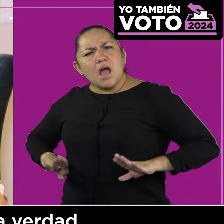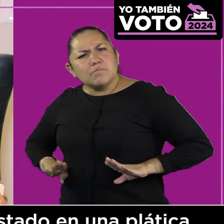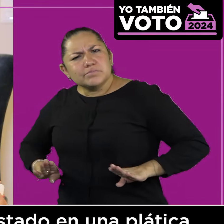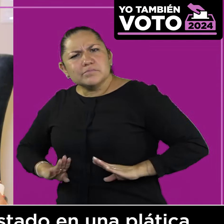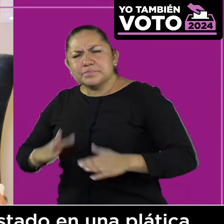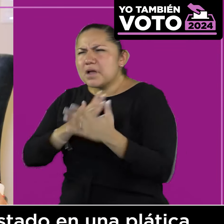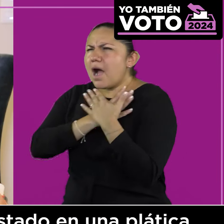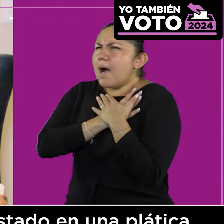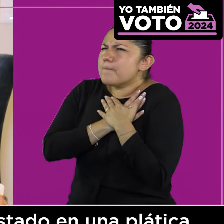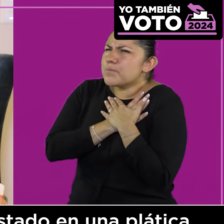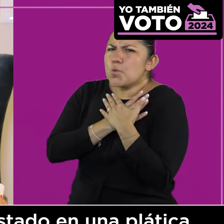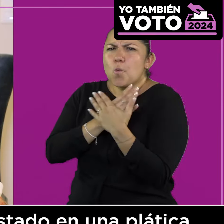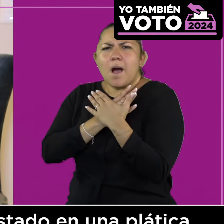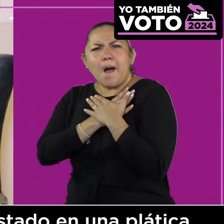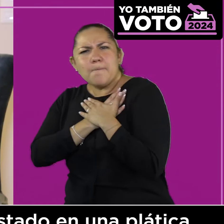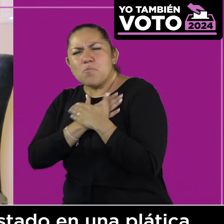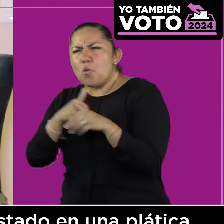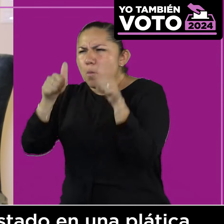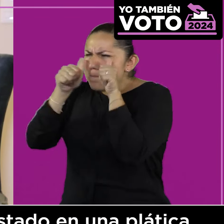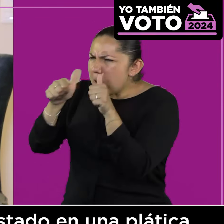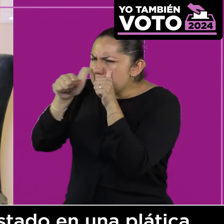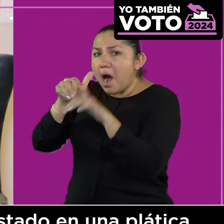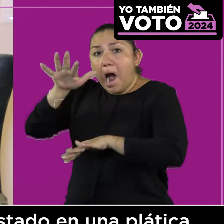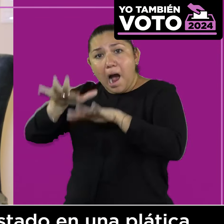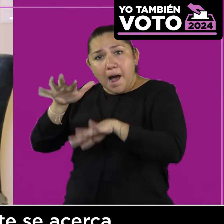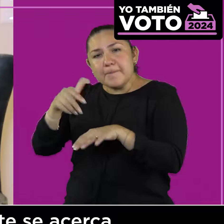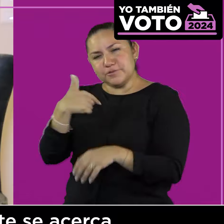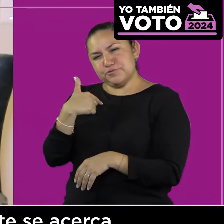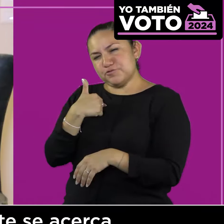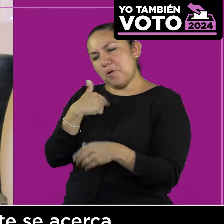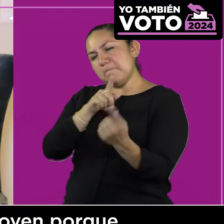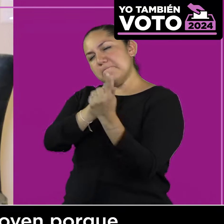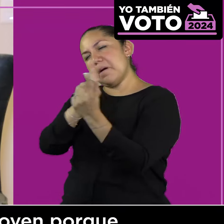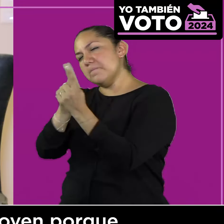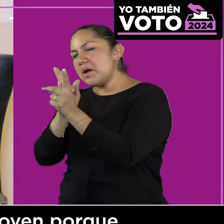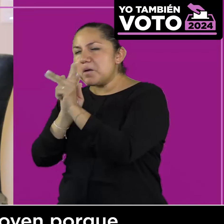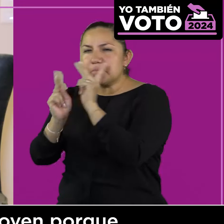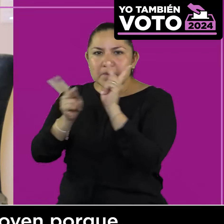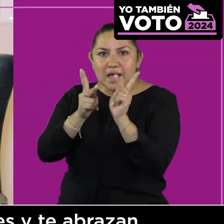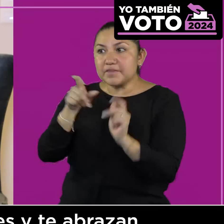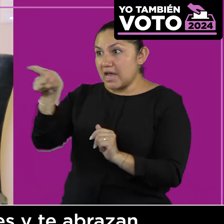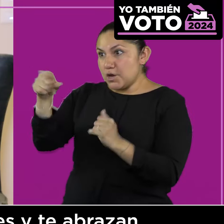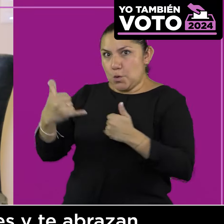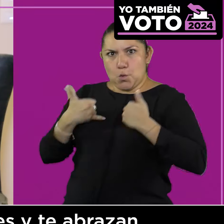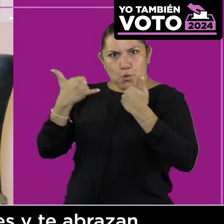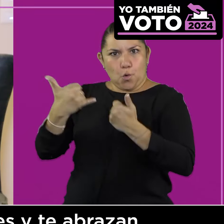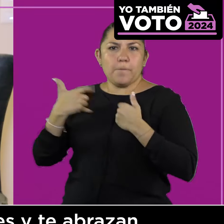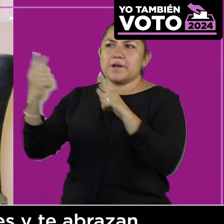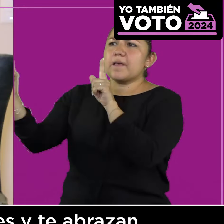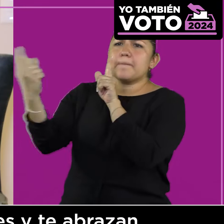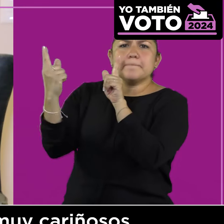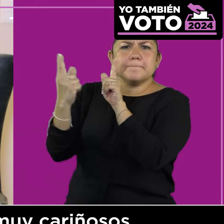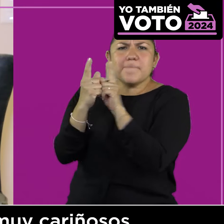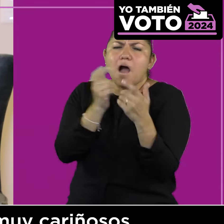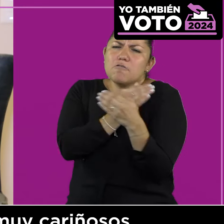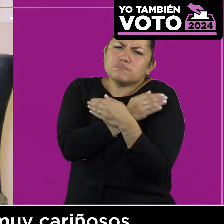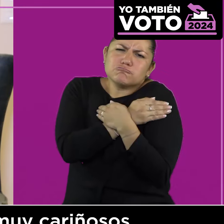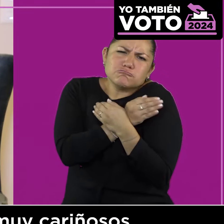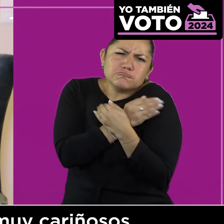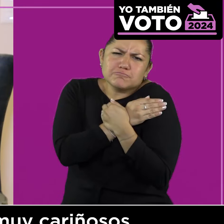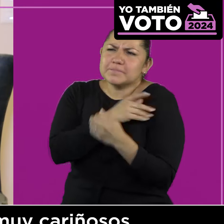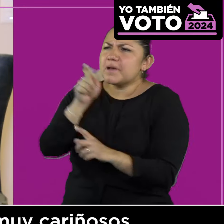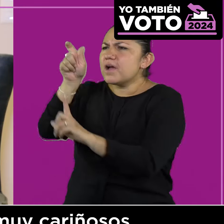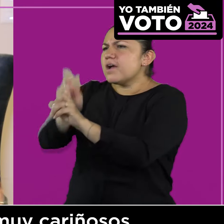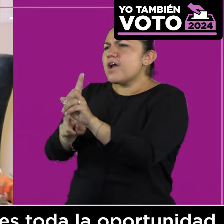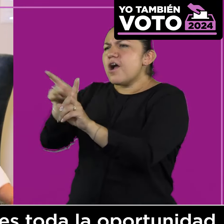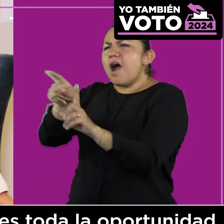verdad normalmente he estado en una plática y de repente se acerca rápido a una joven porque ya son jóvenes y te abrazan porque son muy